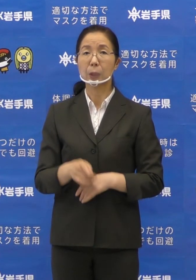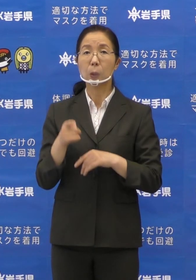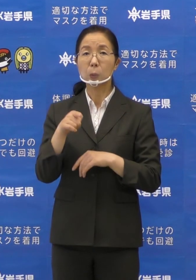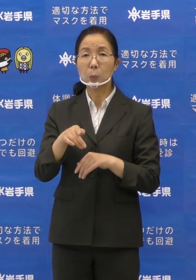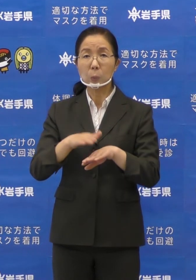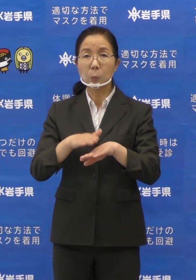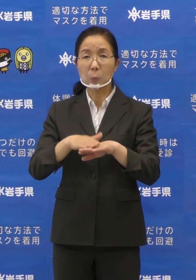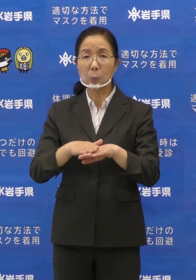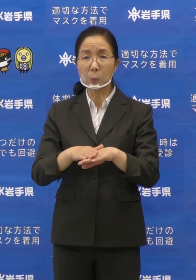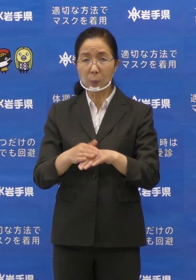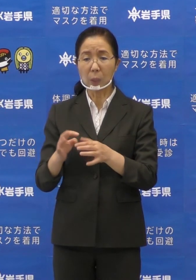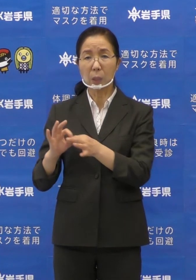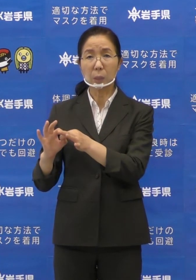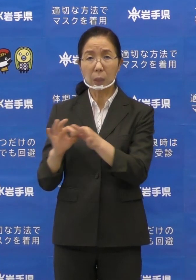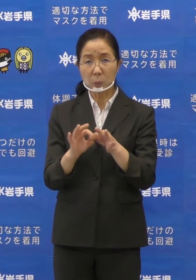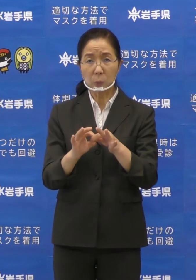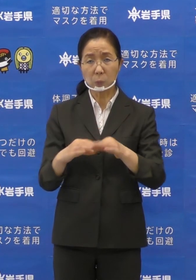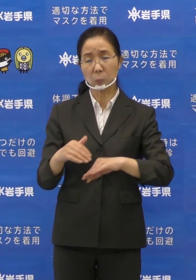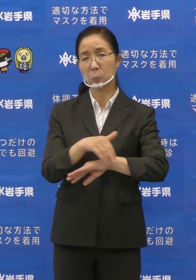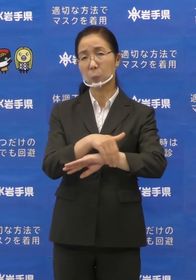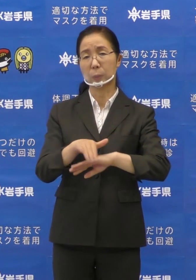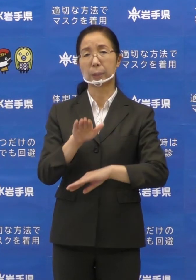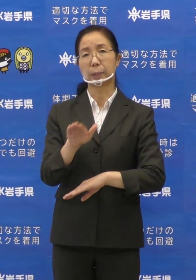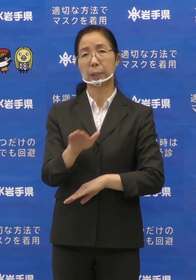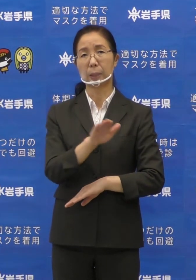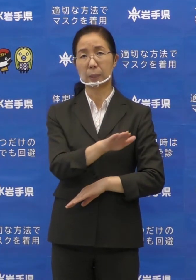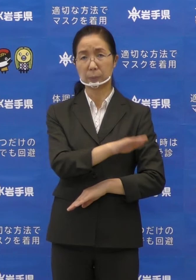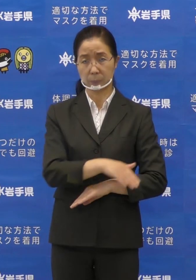ま継続しておりますので、